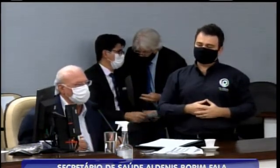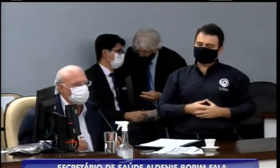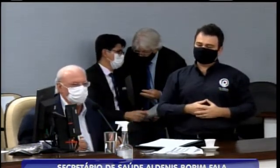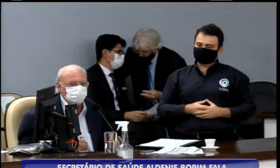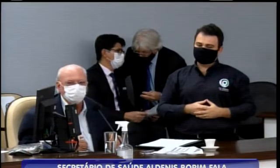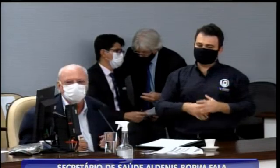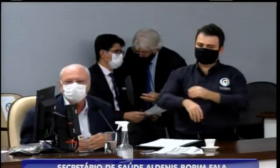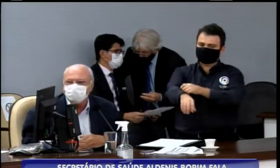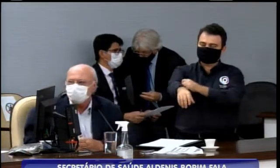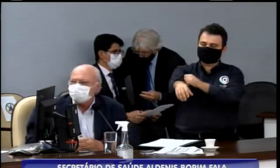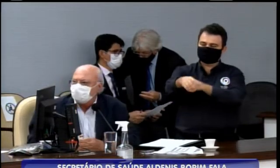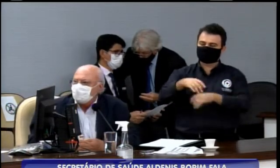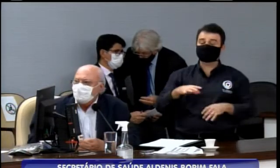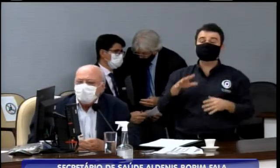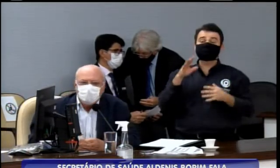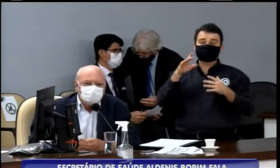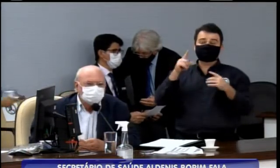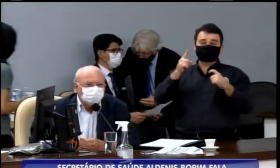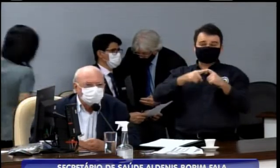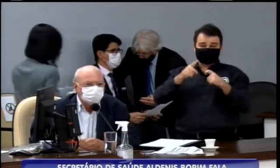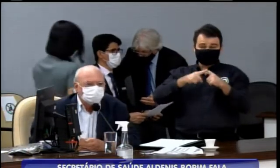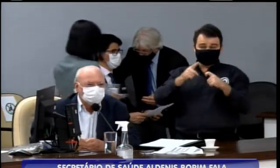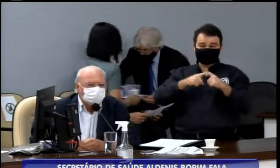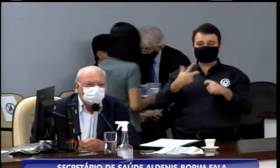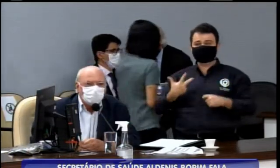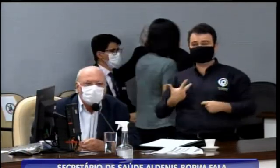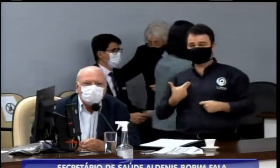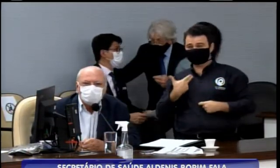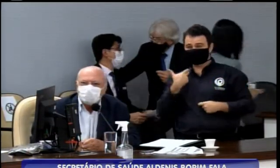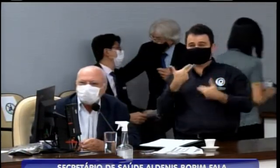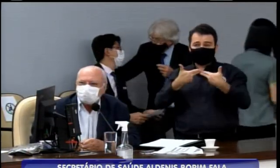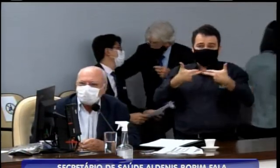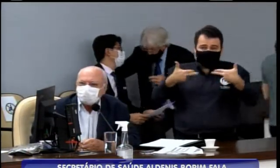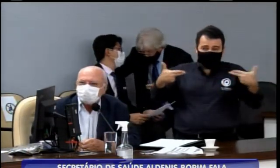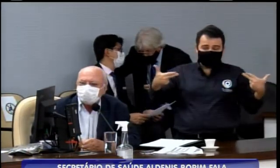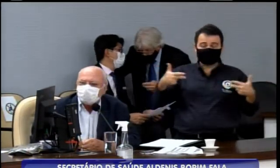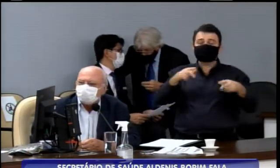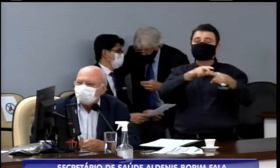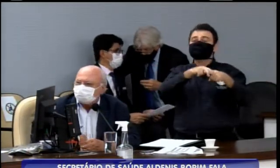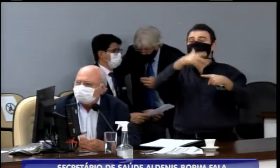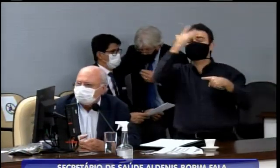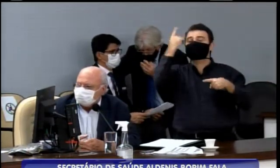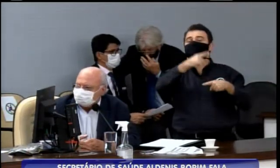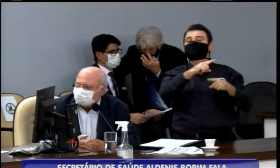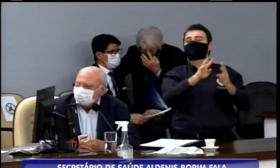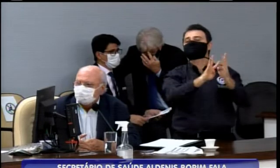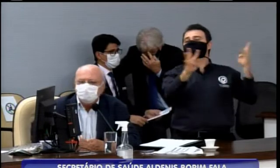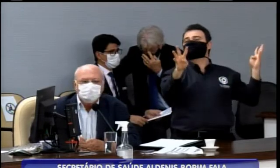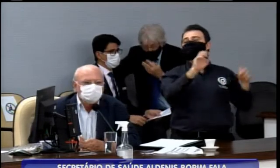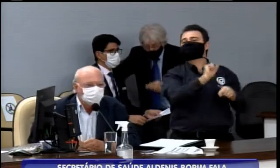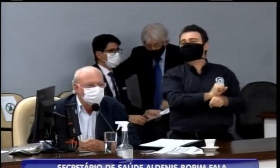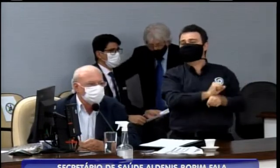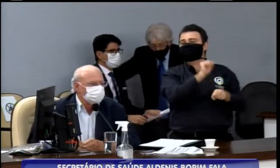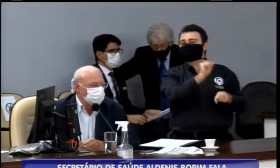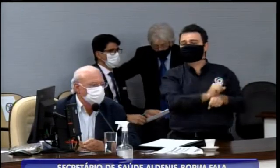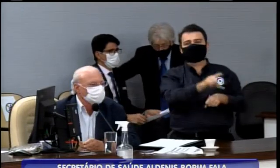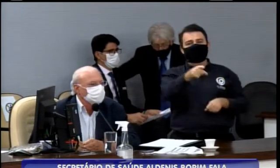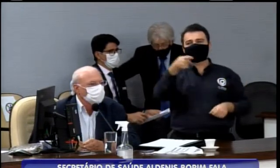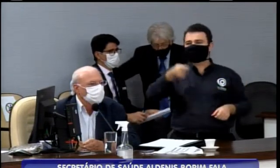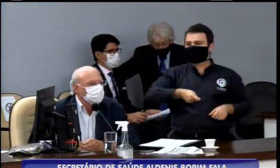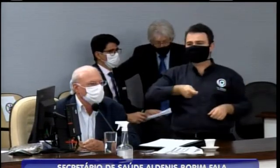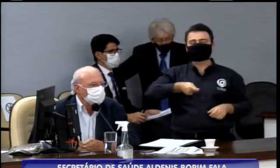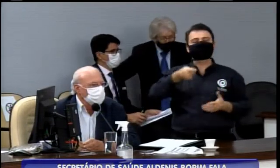demanda reprimida muito grande e eles passam a ser obrigatórios o cumprimento da meta. Então, por